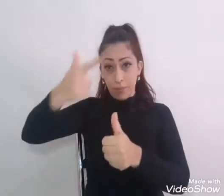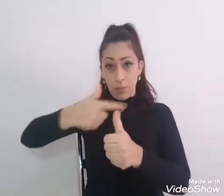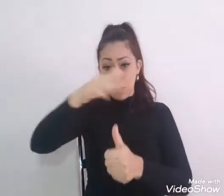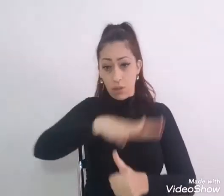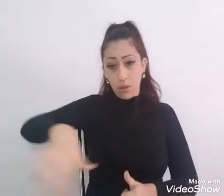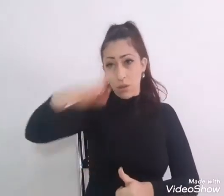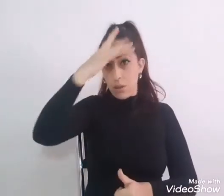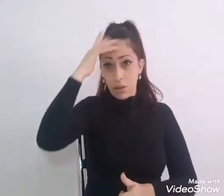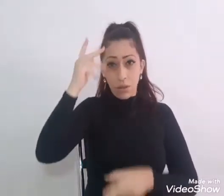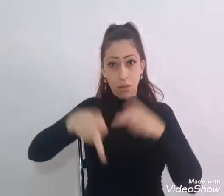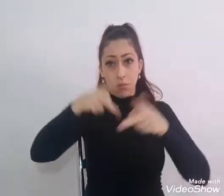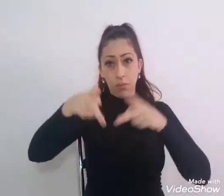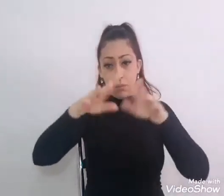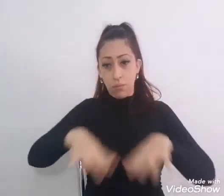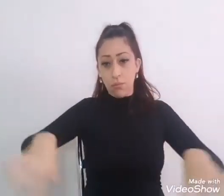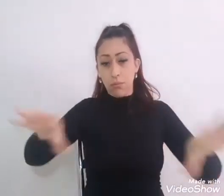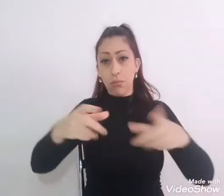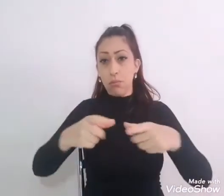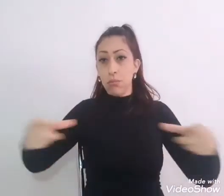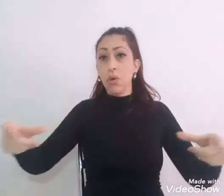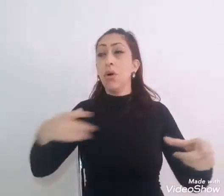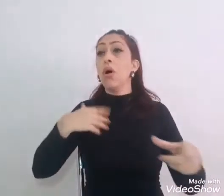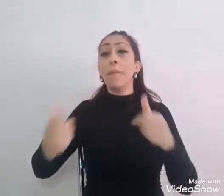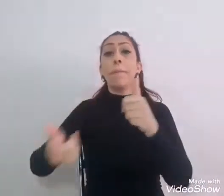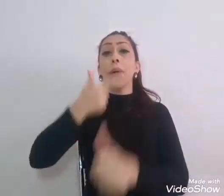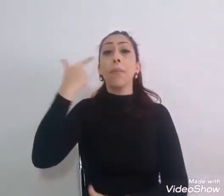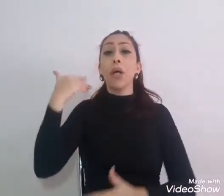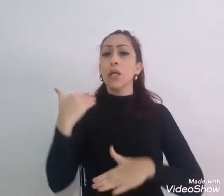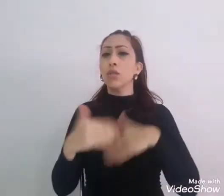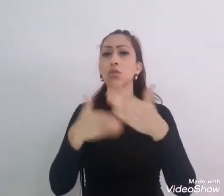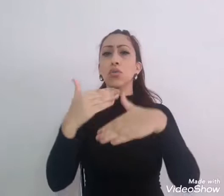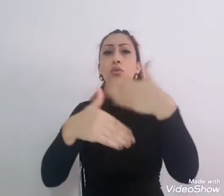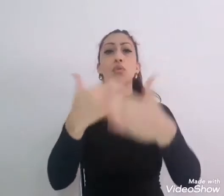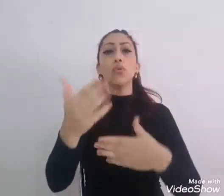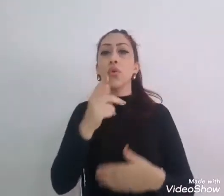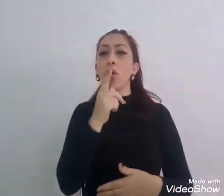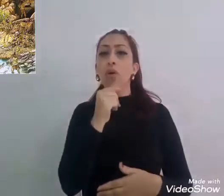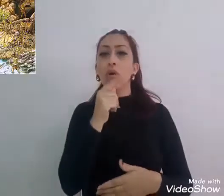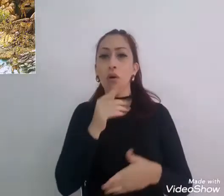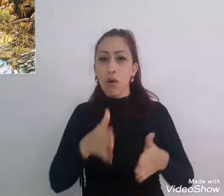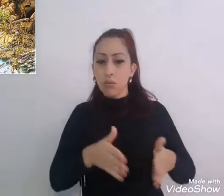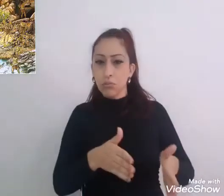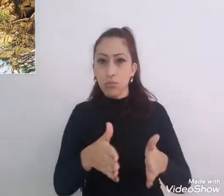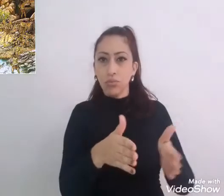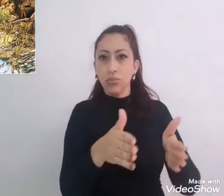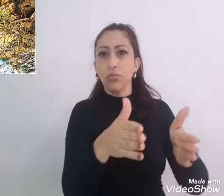pelos primeiros grandes povos na história, eles se desenvolveram perto de grandes rios, de grandes fontes de água,